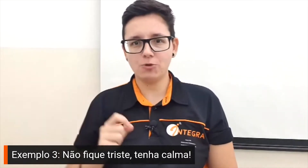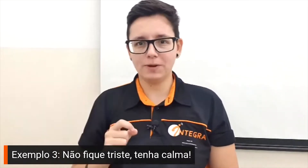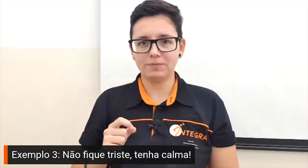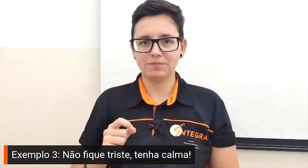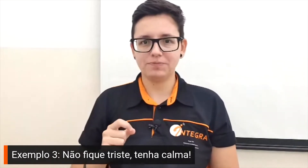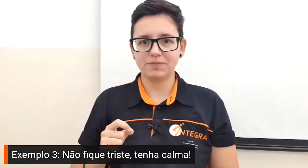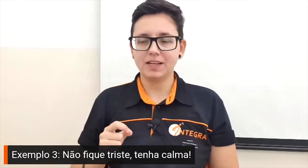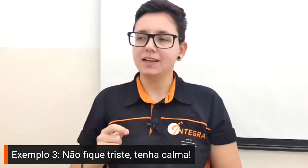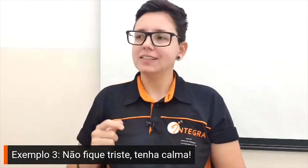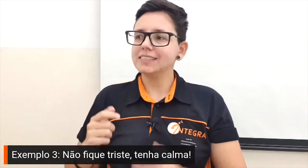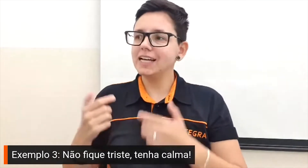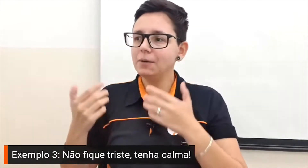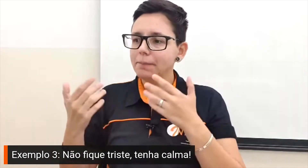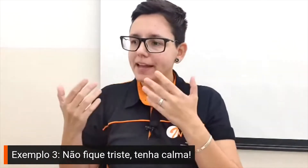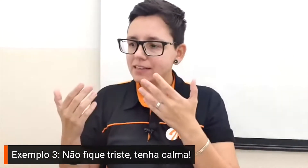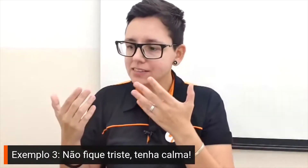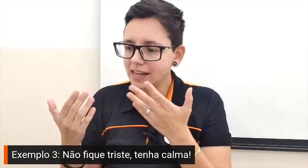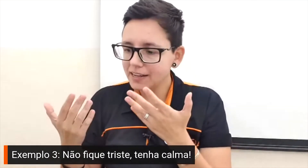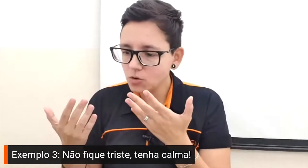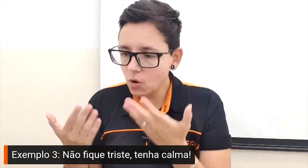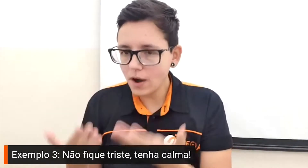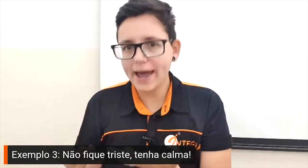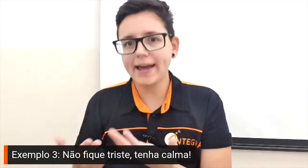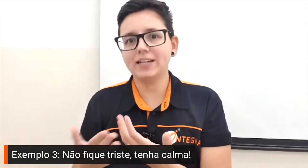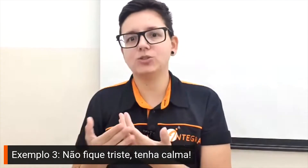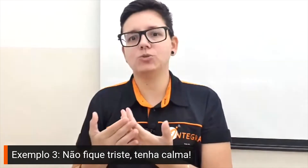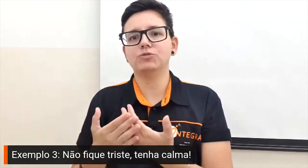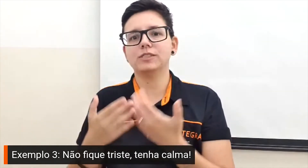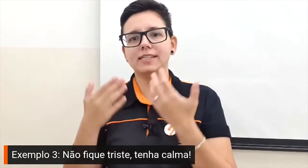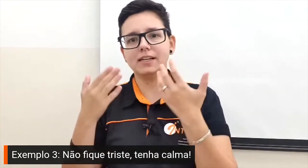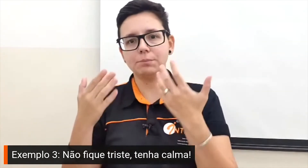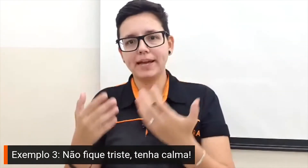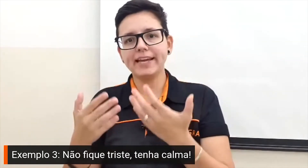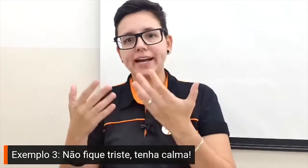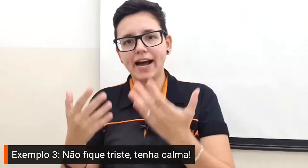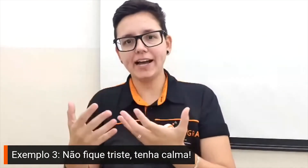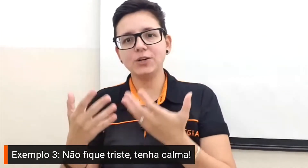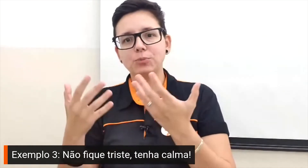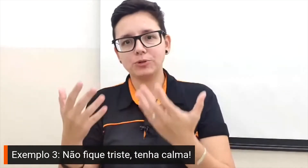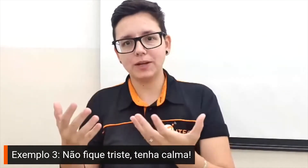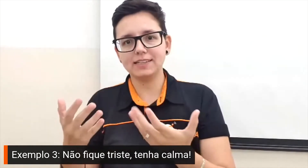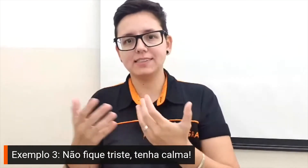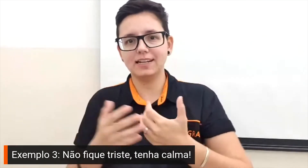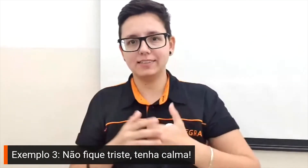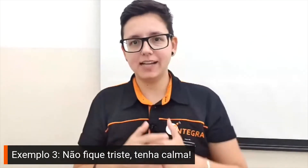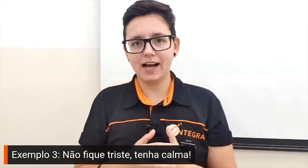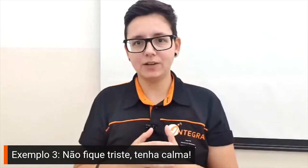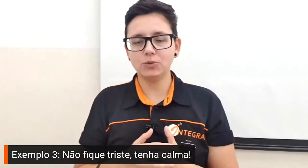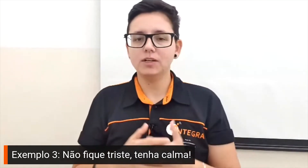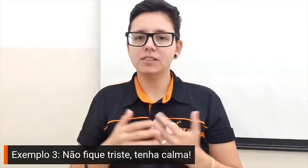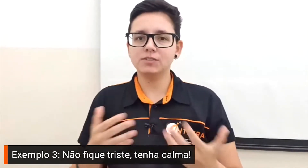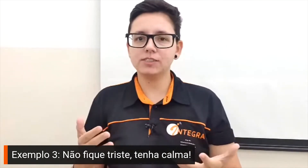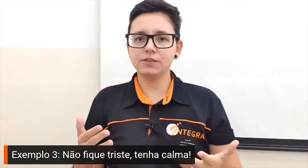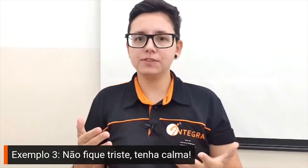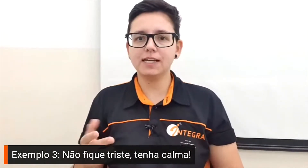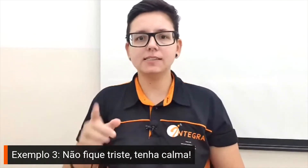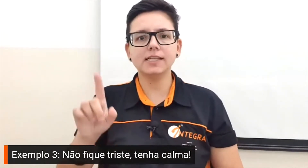calma. Também está incorreto, você também cai no português sinalizado, se você fizer assim,